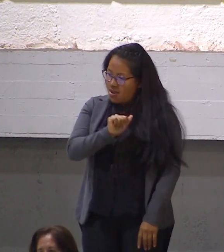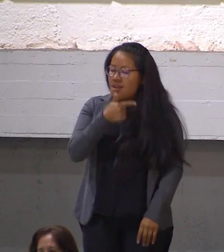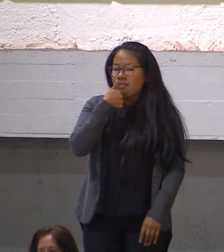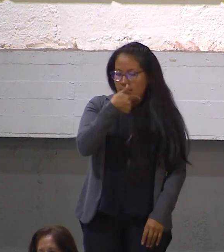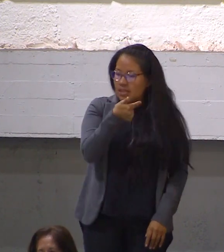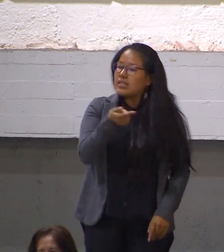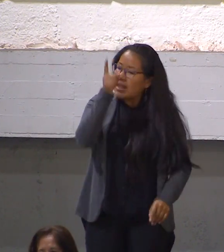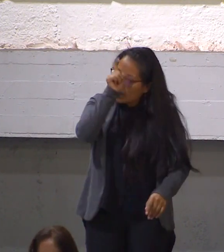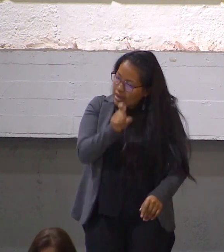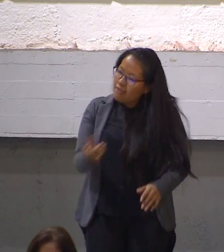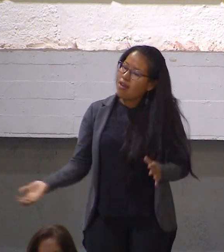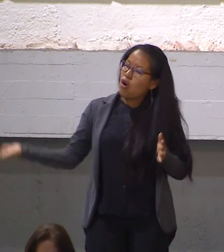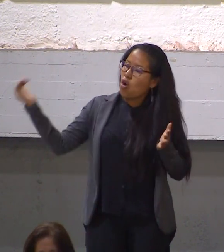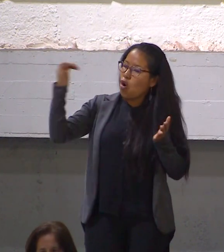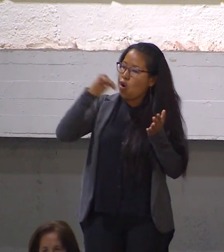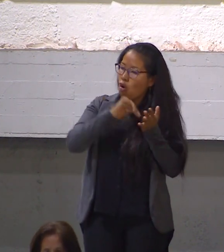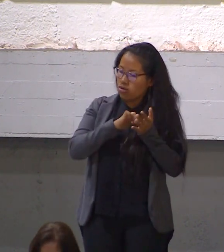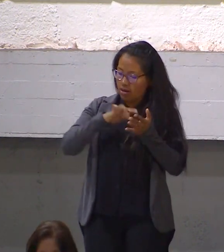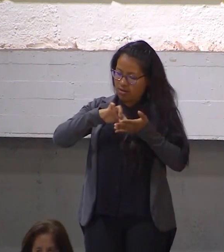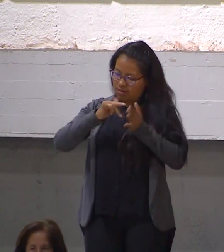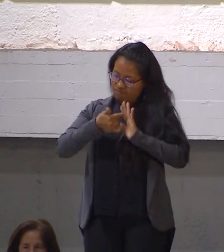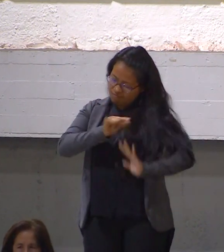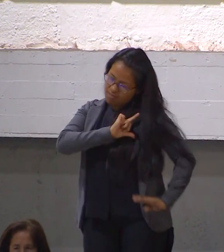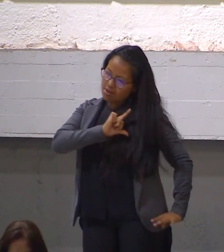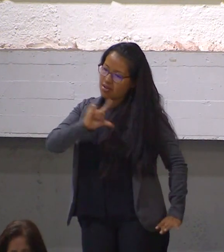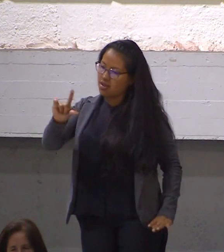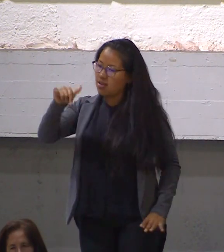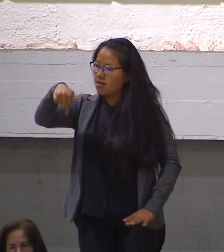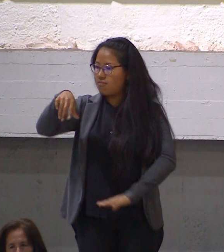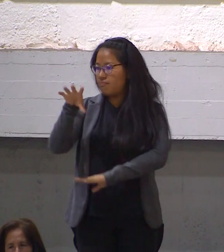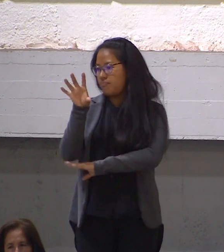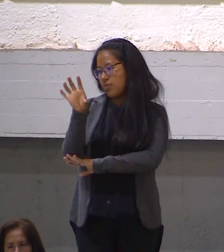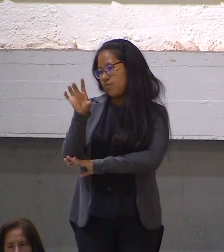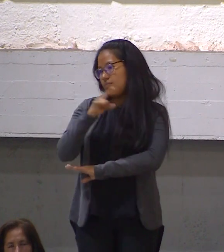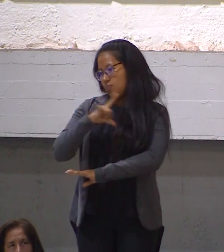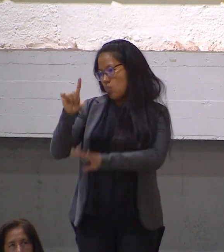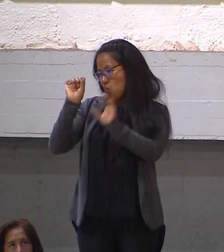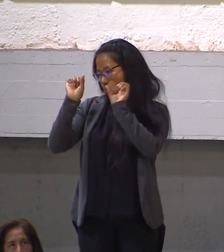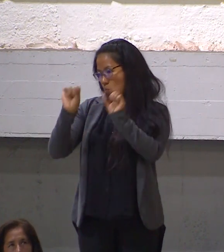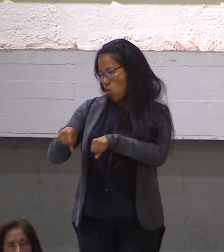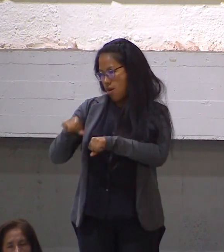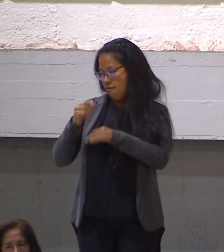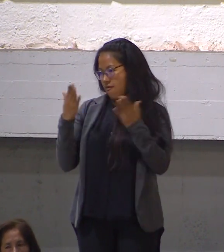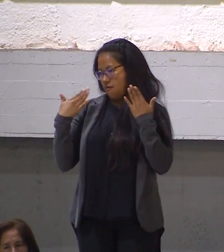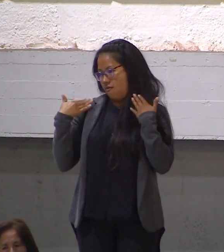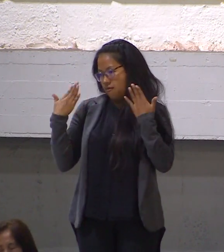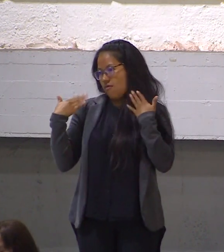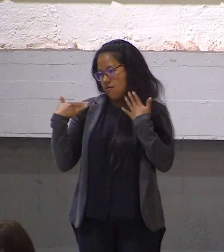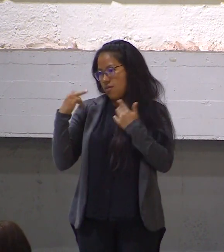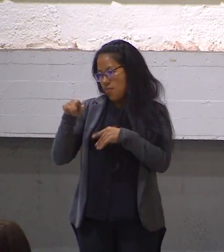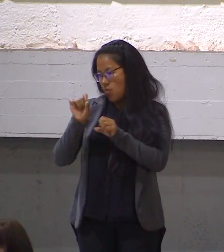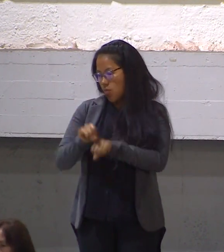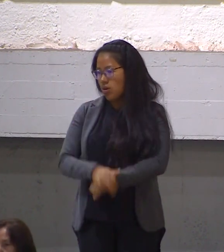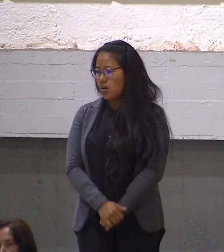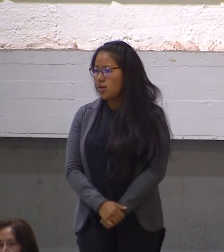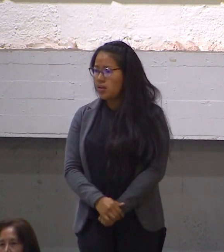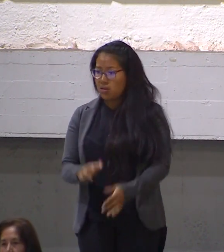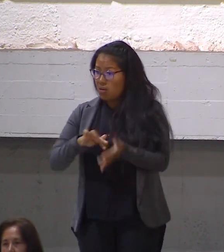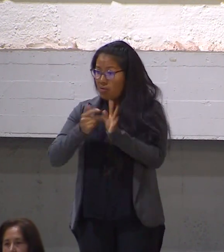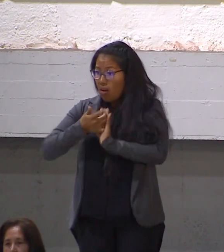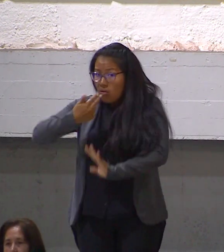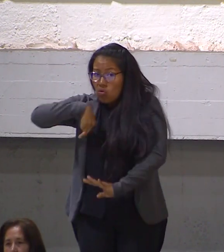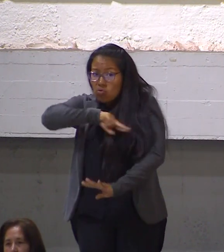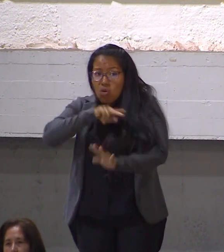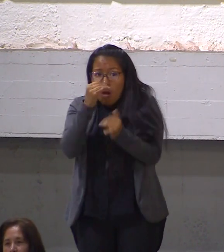volver a ser la líder en el país y eso no lo hacemos solamente nosotros